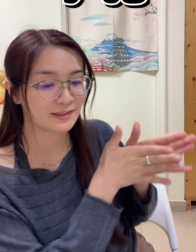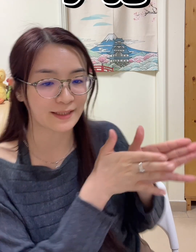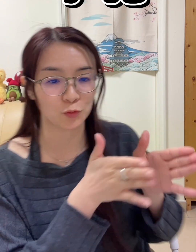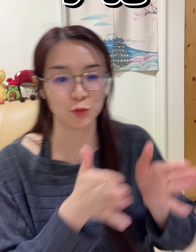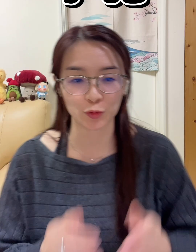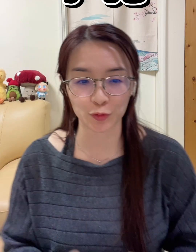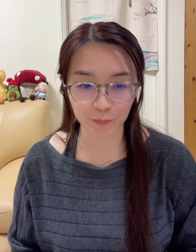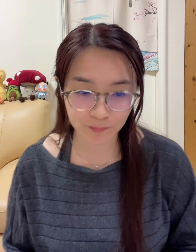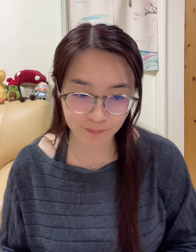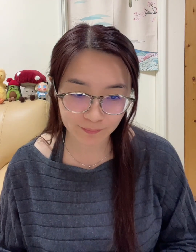手語、